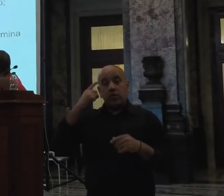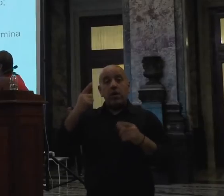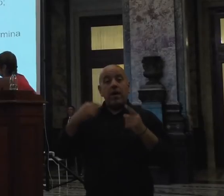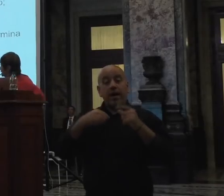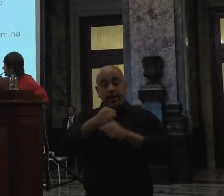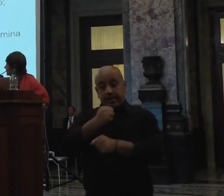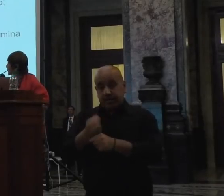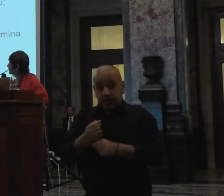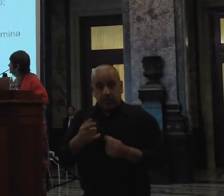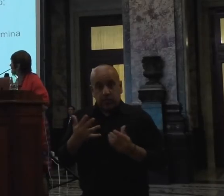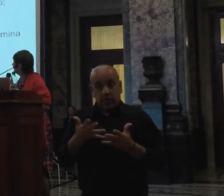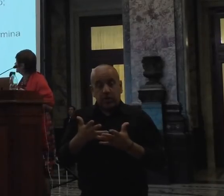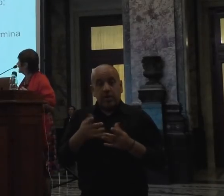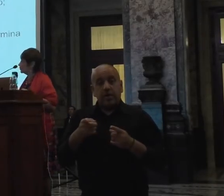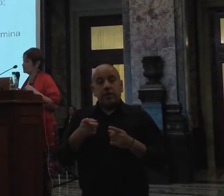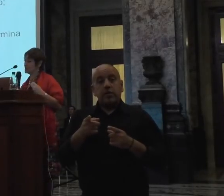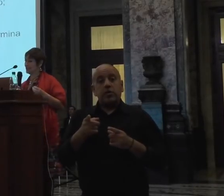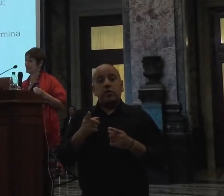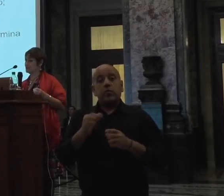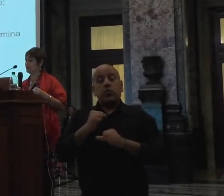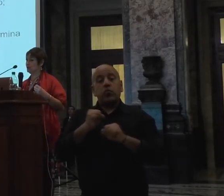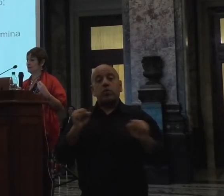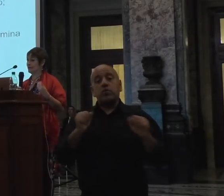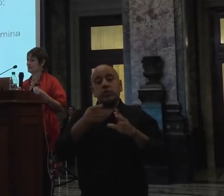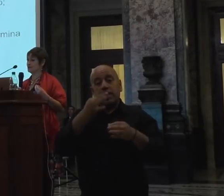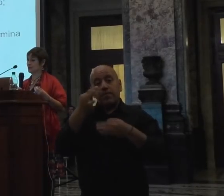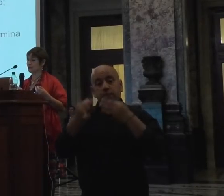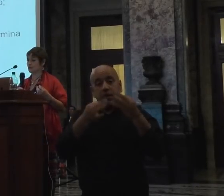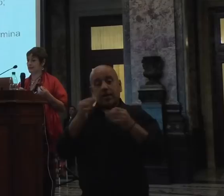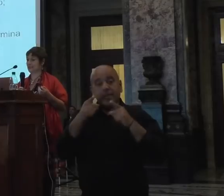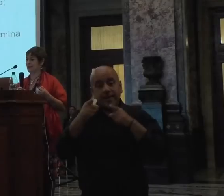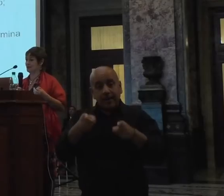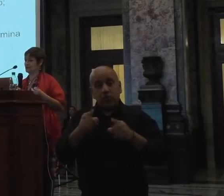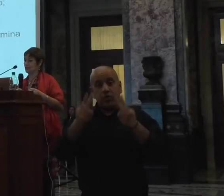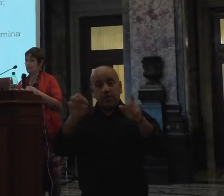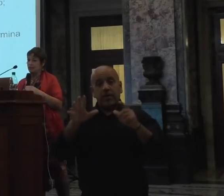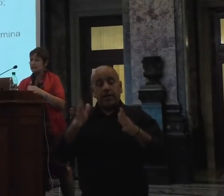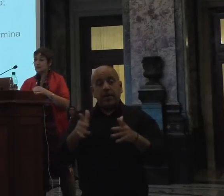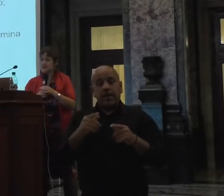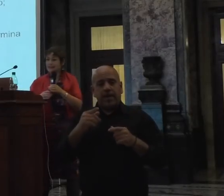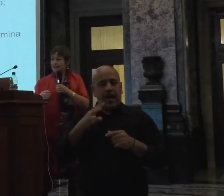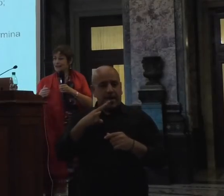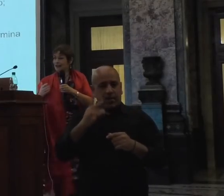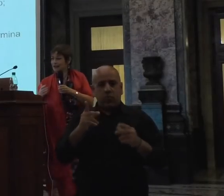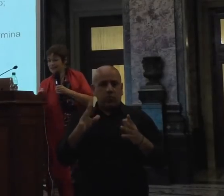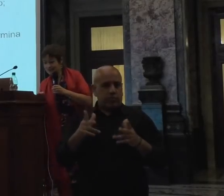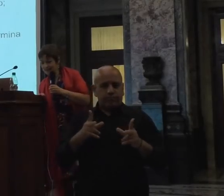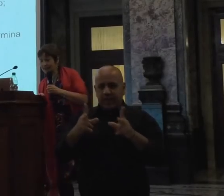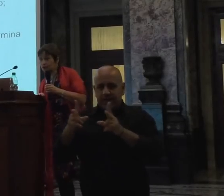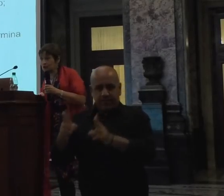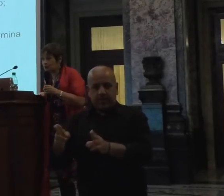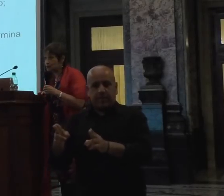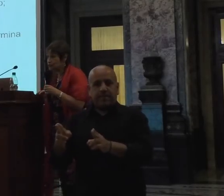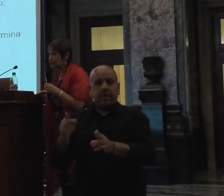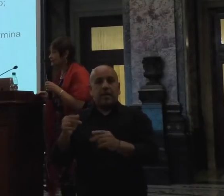más recientemente que se ha dado una explicación de estos recursos limitados. Entonces, la idea es